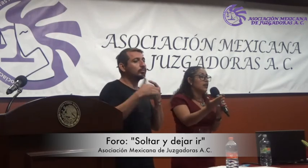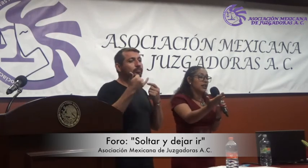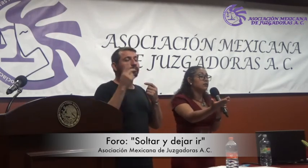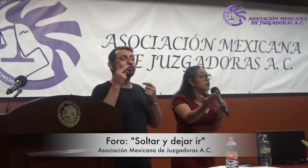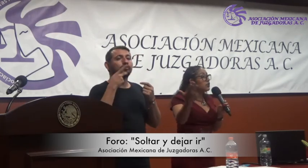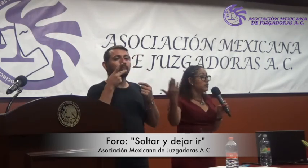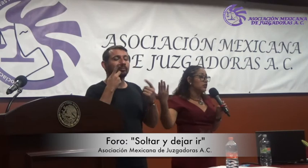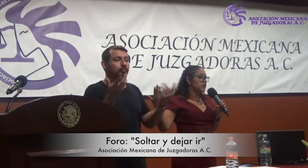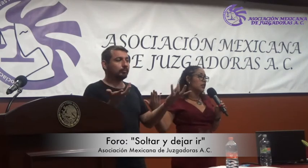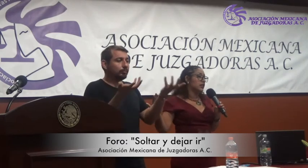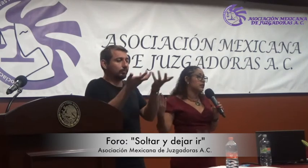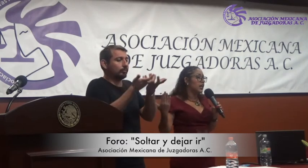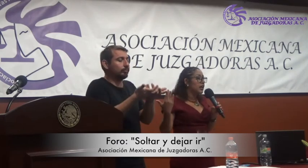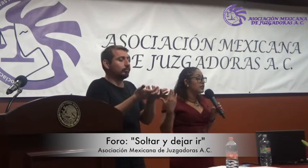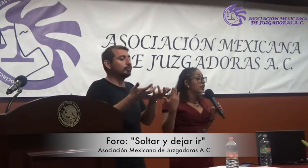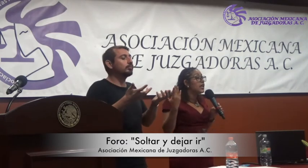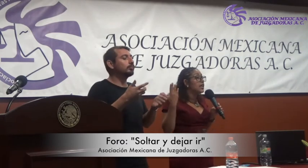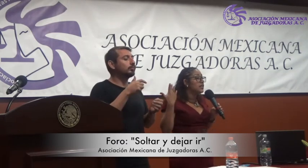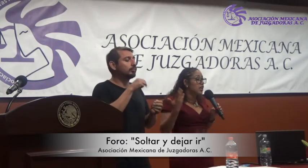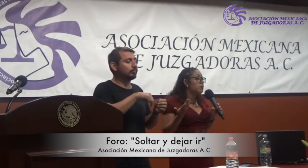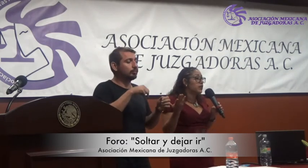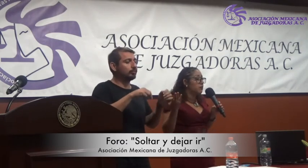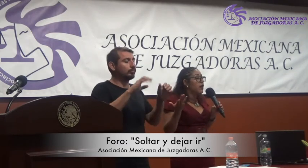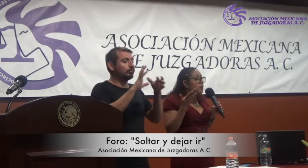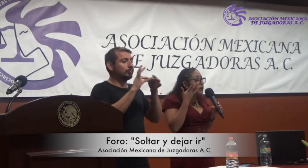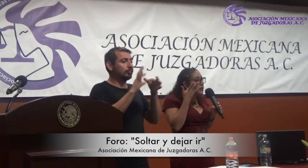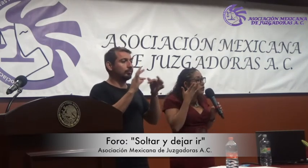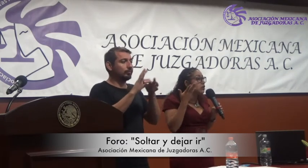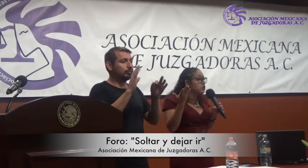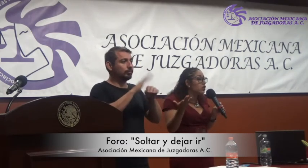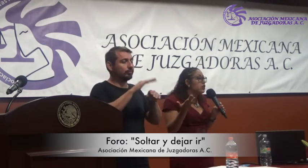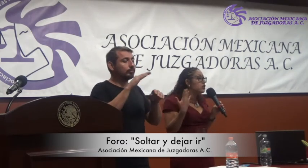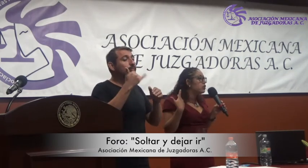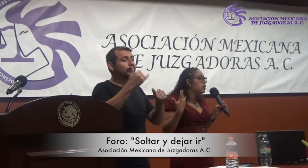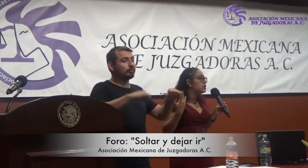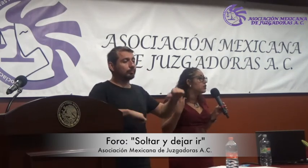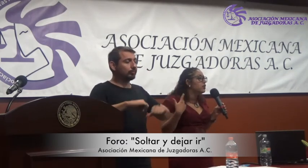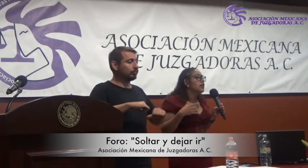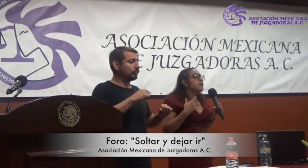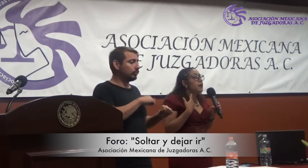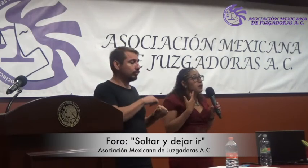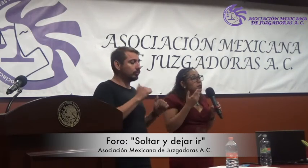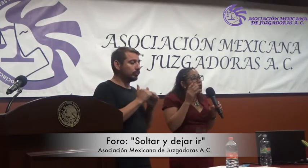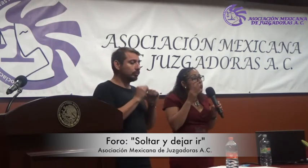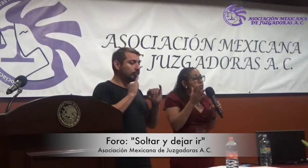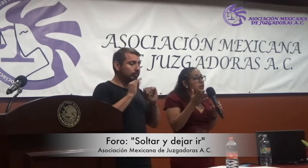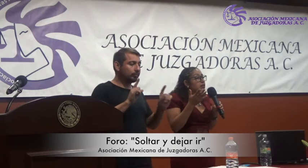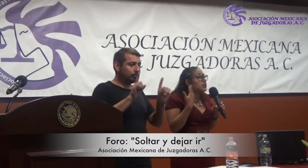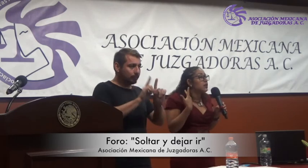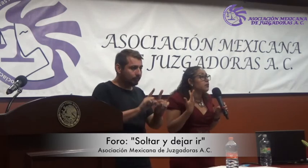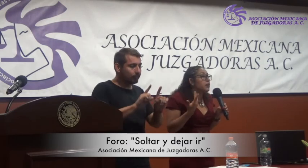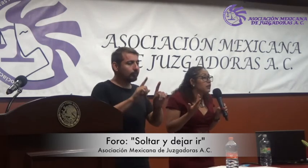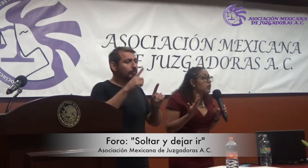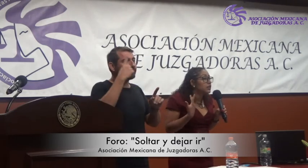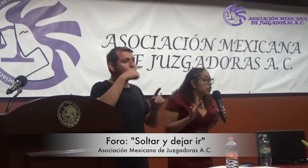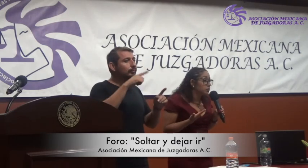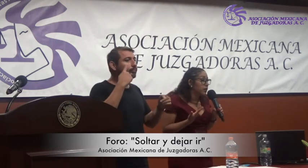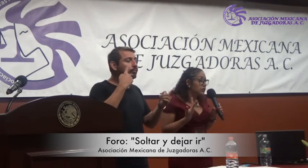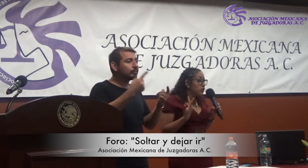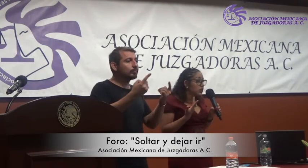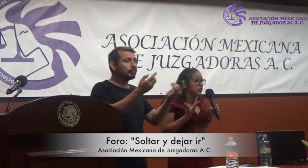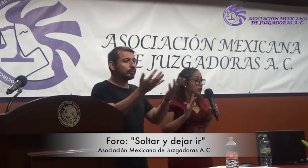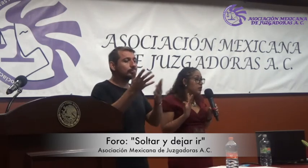ser. Las personas sordas tenían que estar acá cerca del intérprete para ver la situación y todo eso. Para mí es muy importante estar viendo